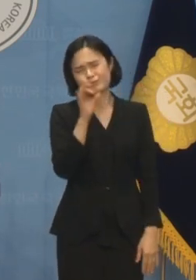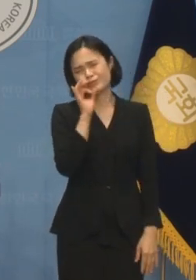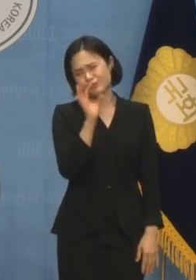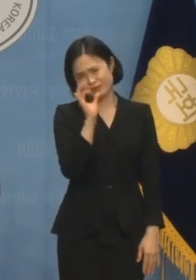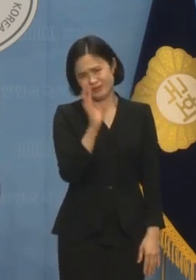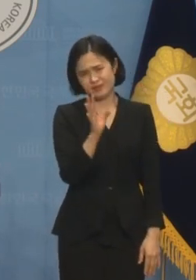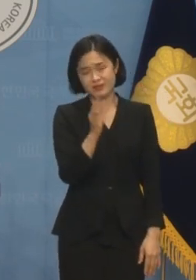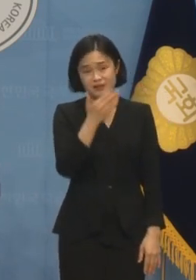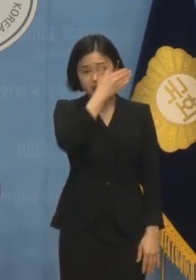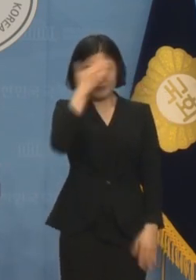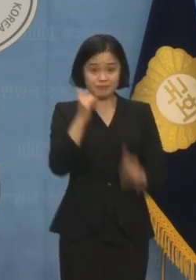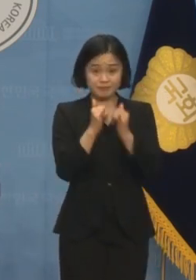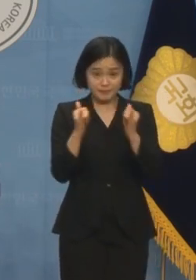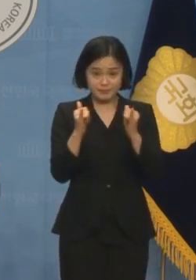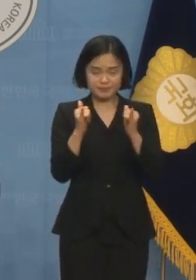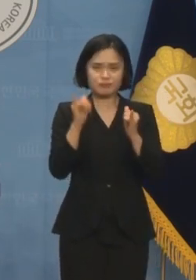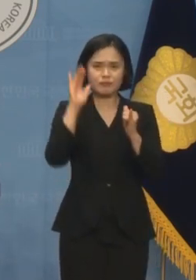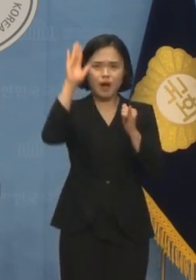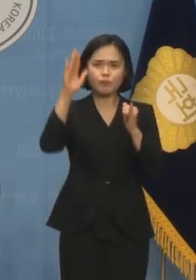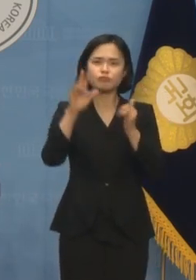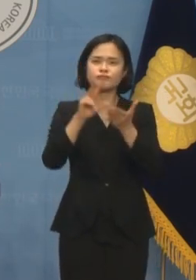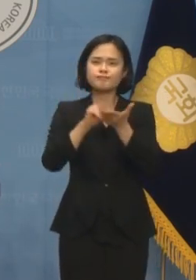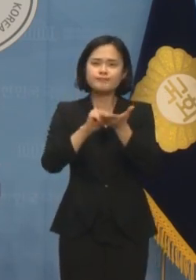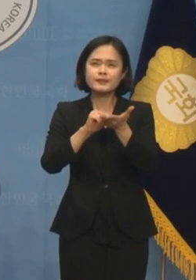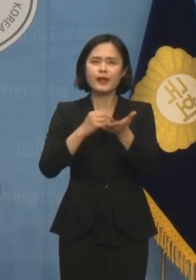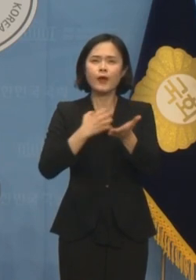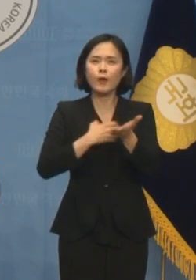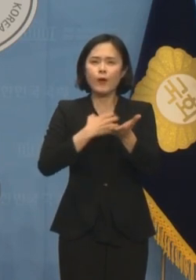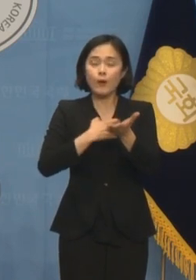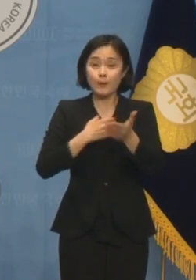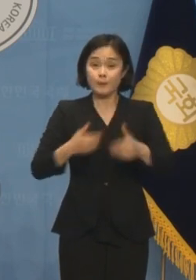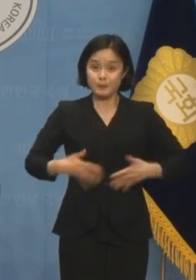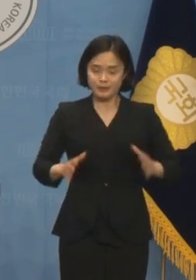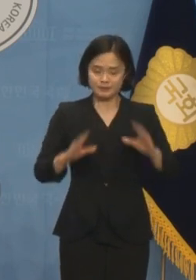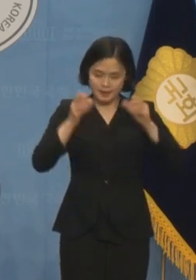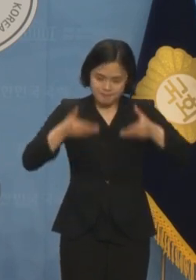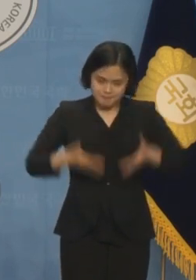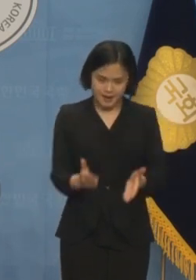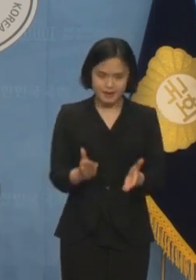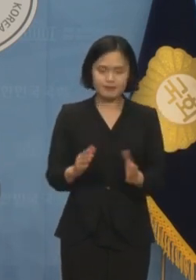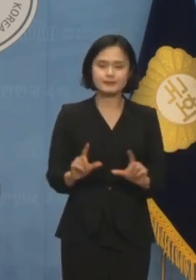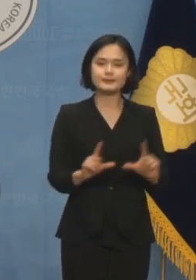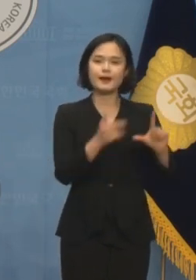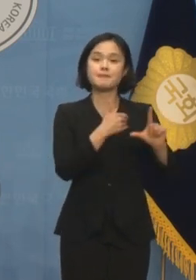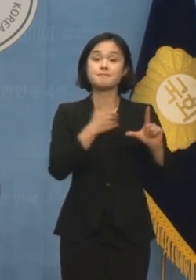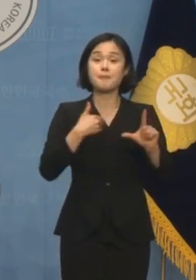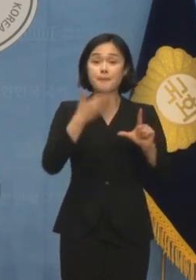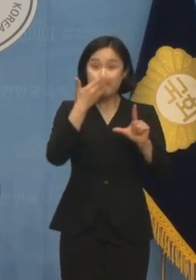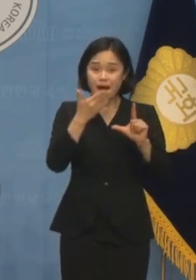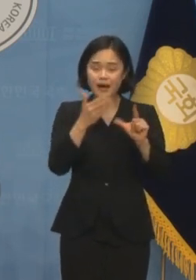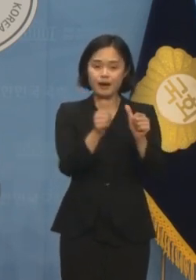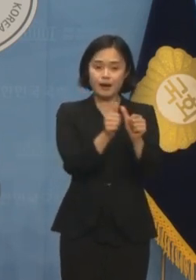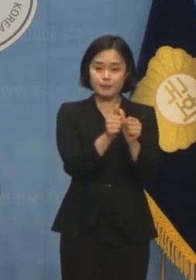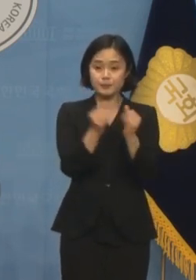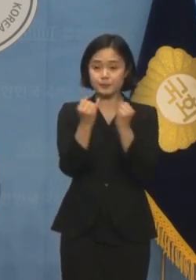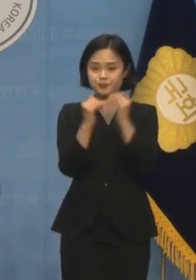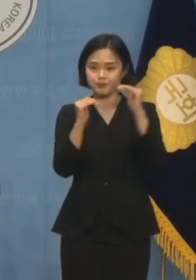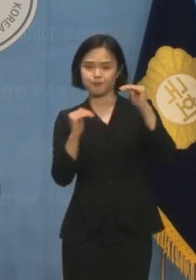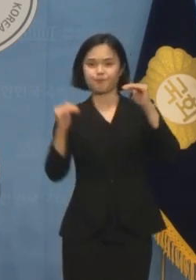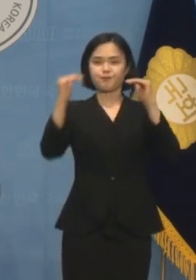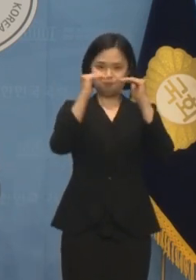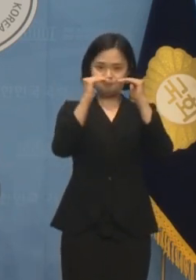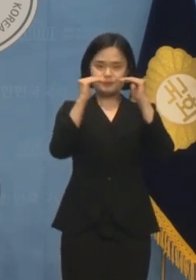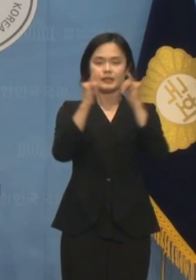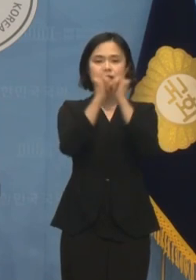없이 마음껏 사랑하고 일할 수 있는 성평등 사회를 만들어야 합니다. 그런데 윤